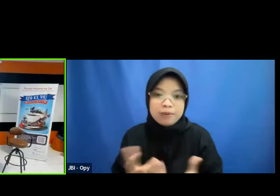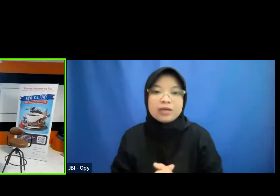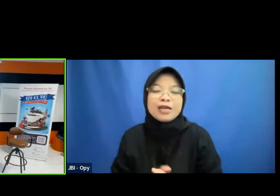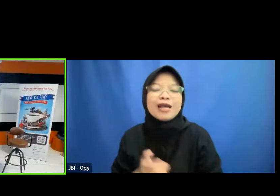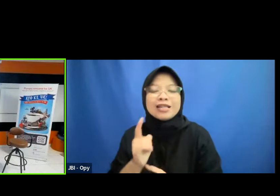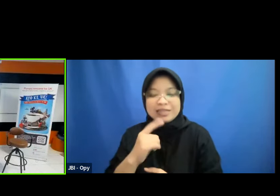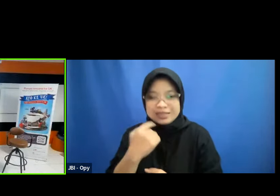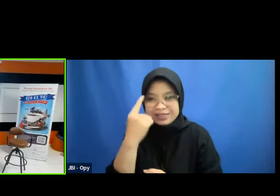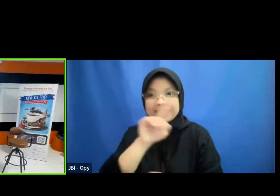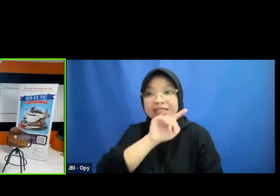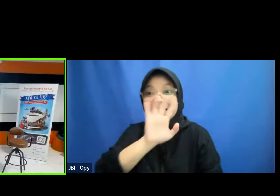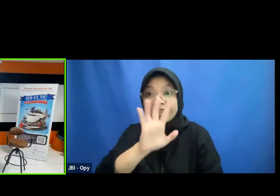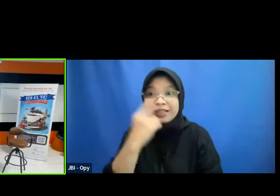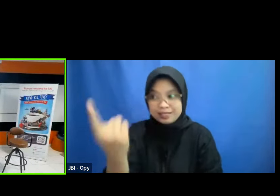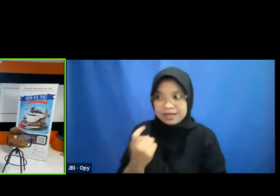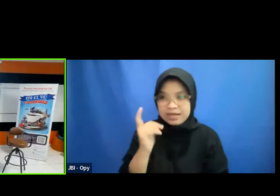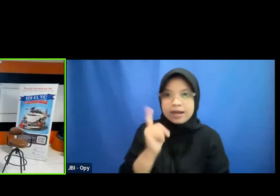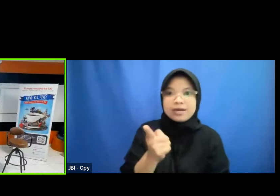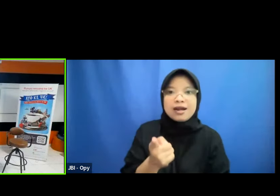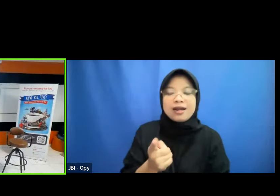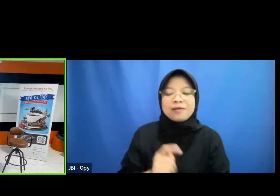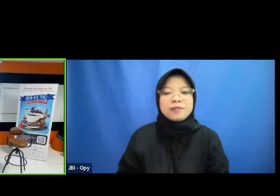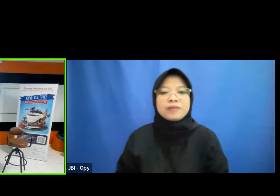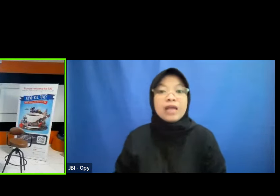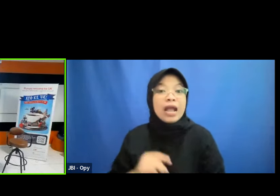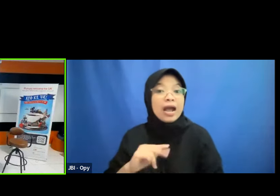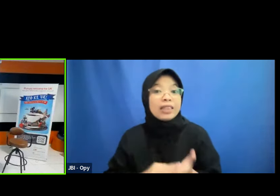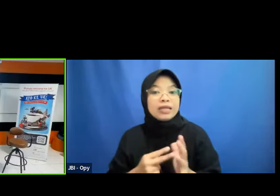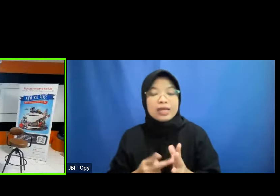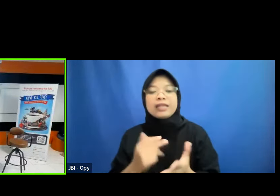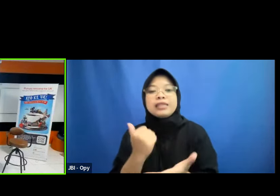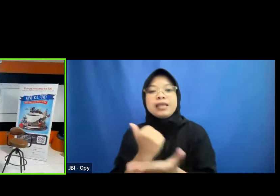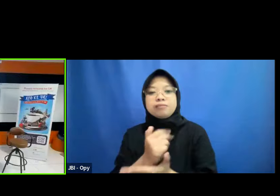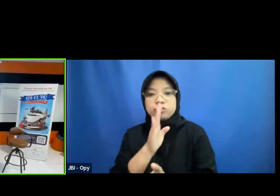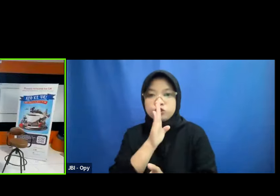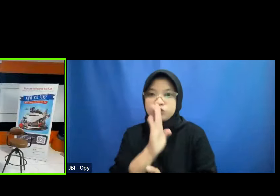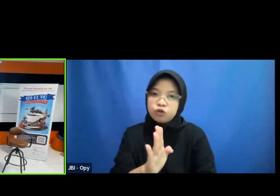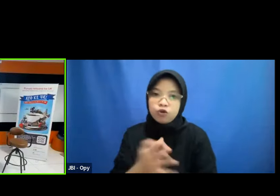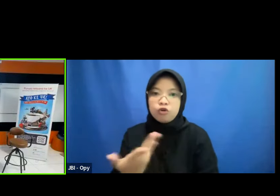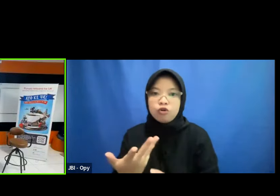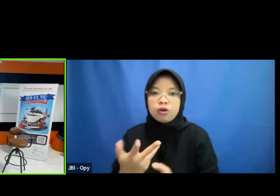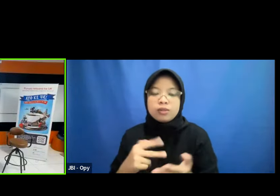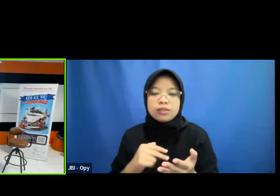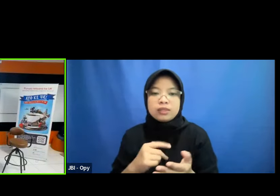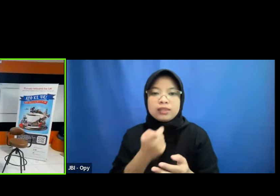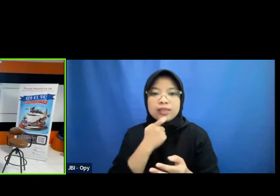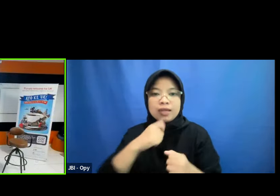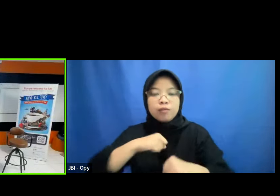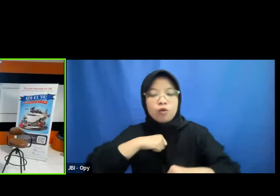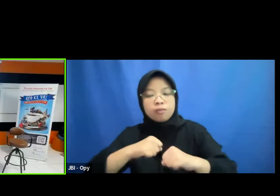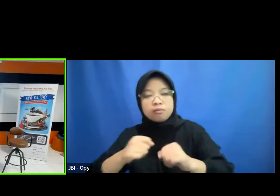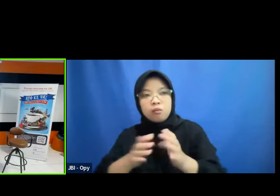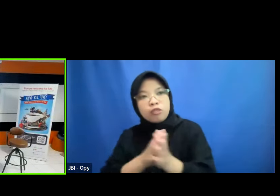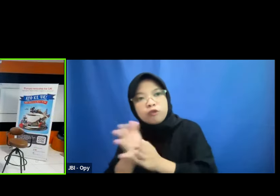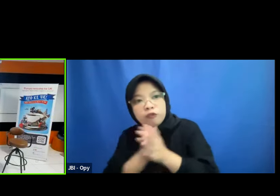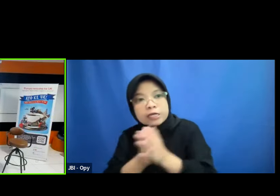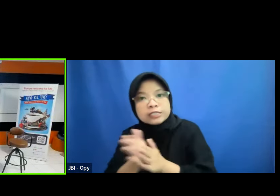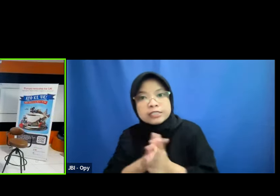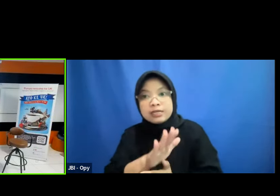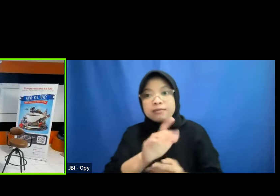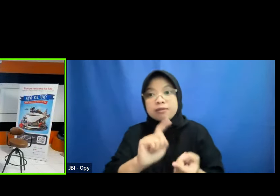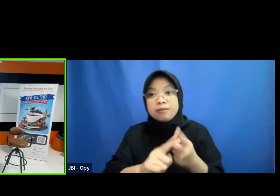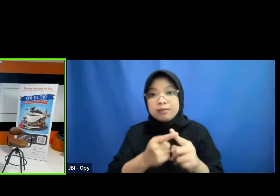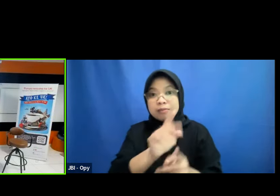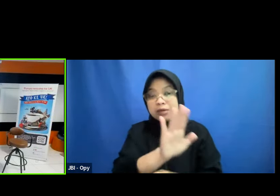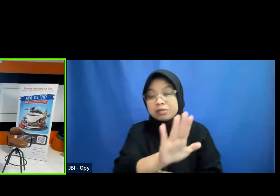itu nanti akan ditanyakan jadi tetap Be authentik jujur dengan value dan motivasi teman-teman masing-masing pasti itu